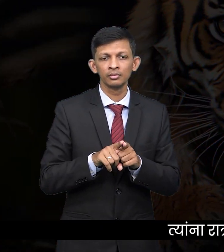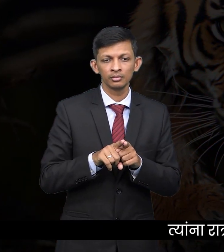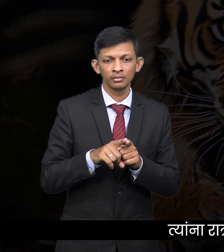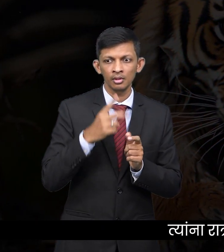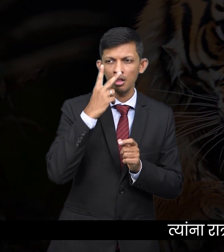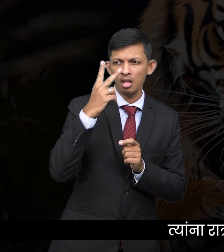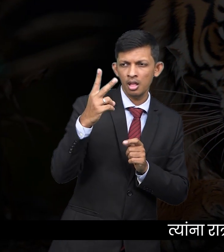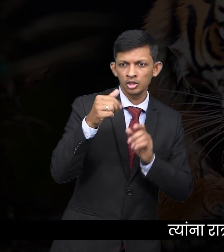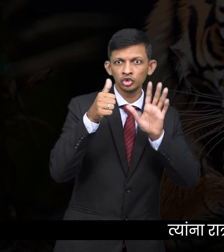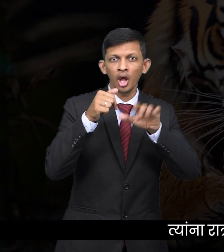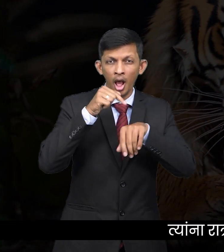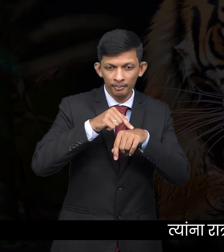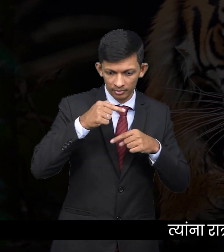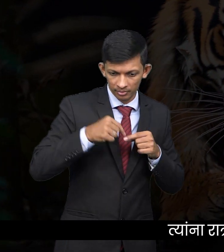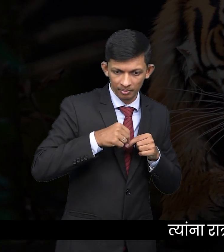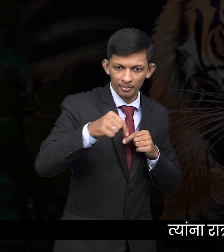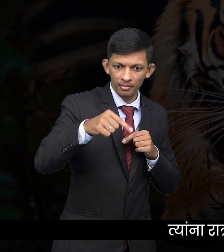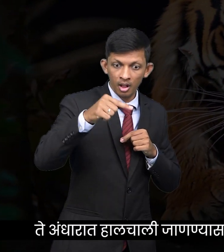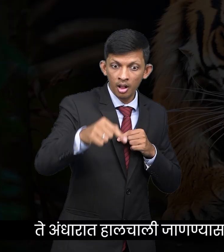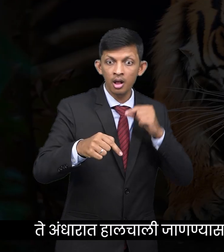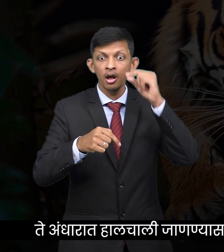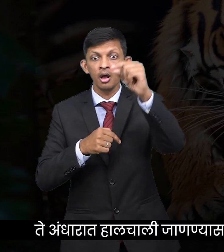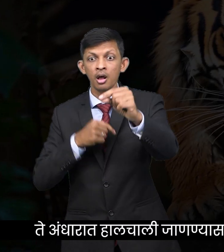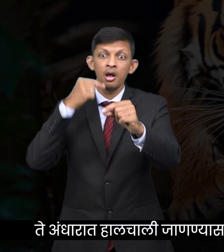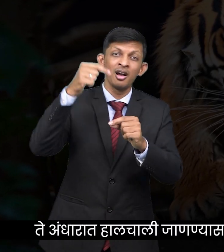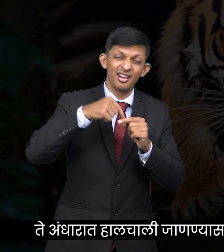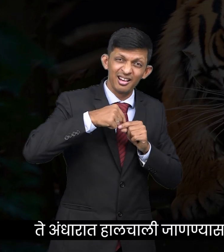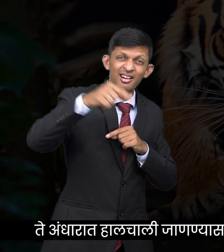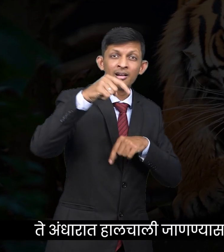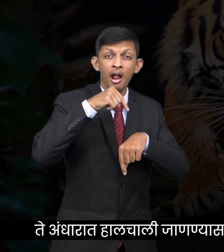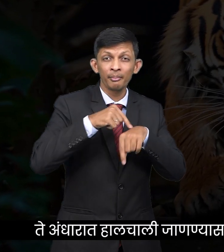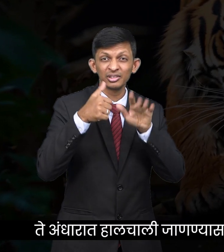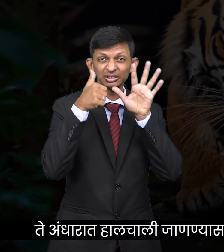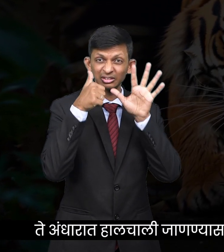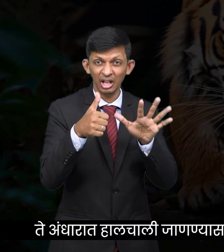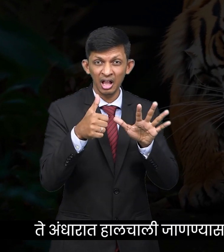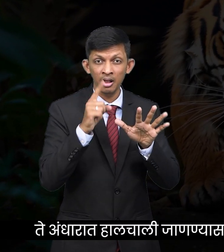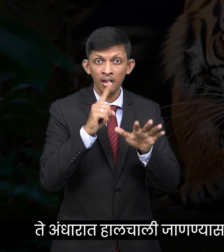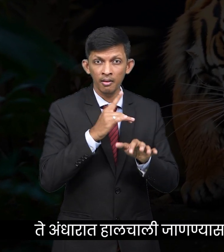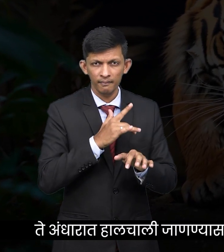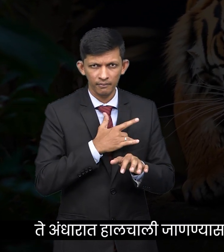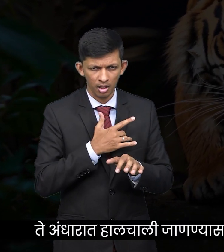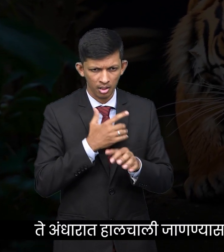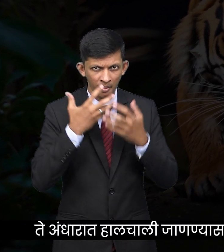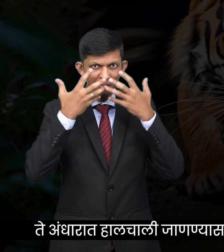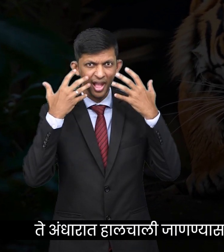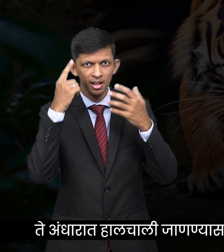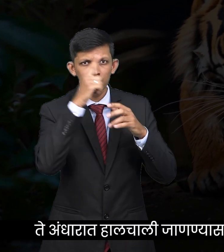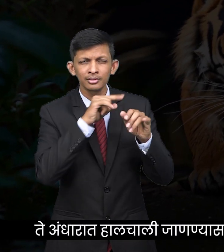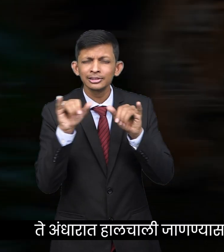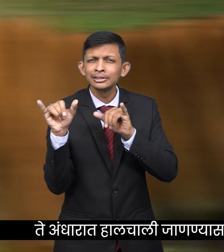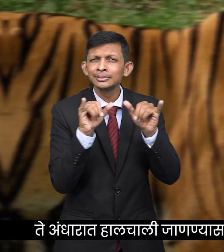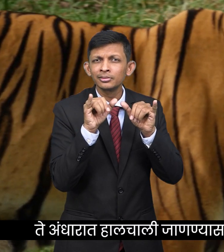त्यांना रात्री 6 पट चांगले दिसते. ते अंधारात हालचाली जाणण्यासाठी त्यांच्या